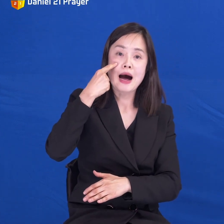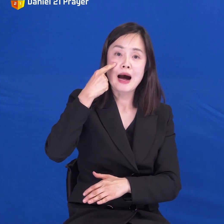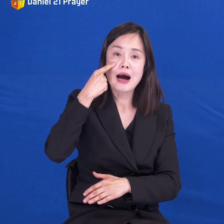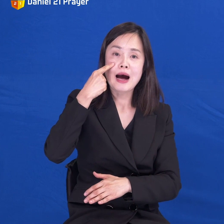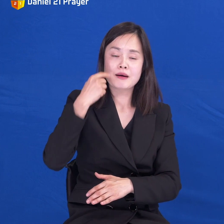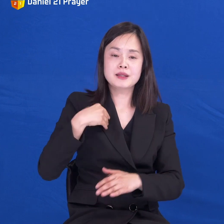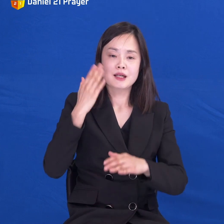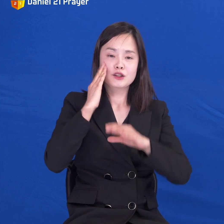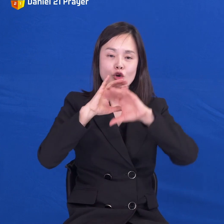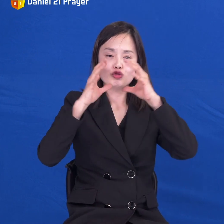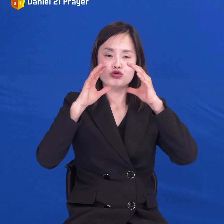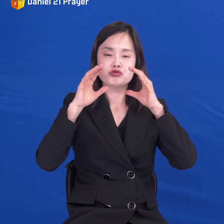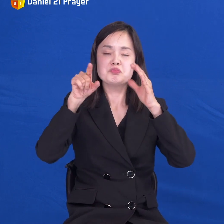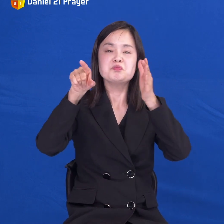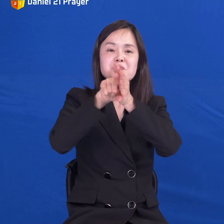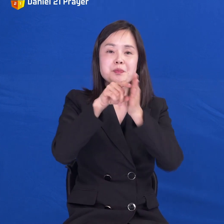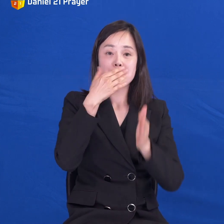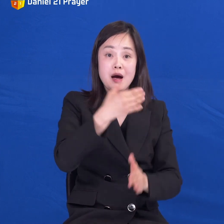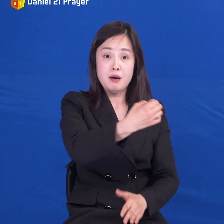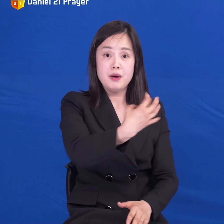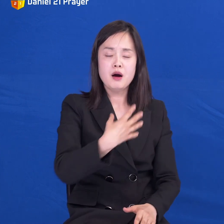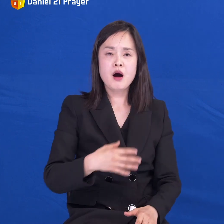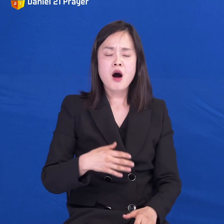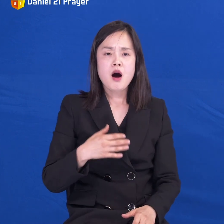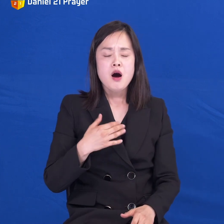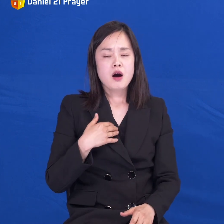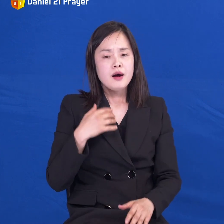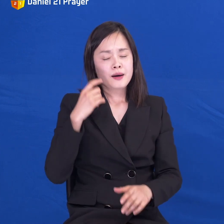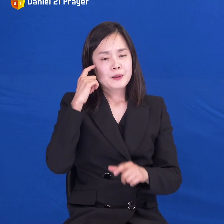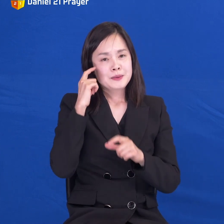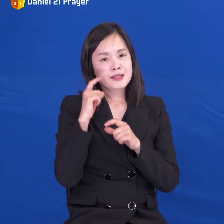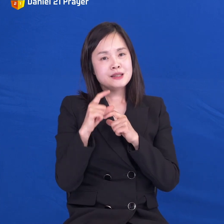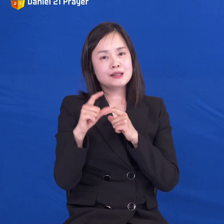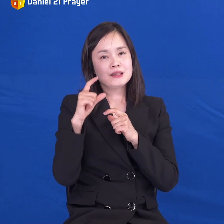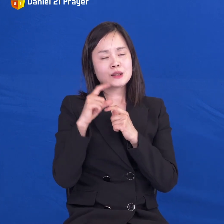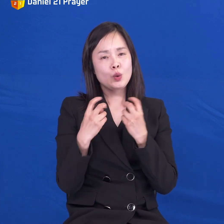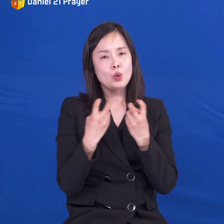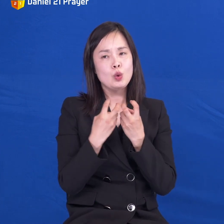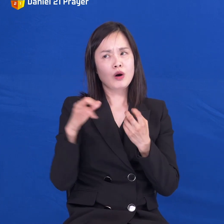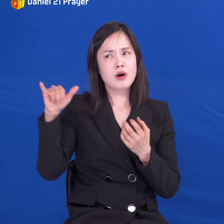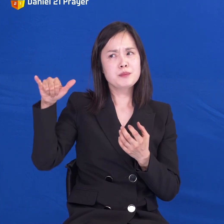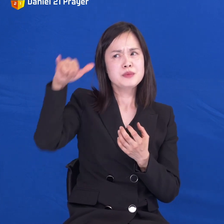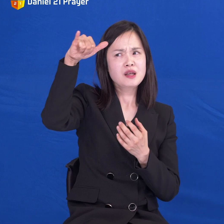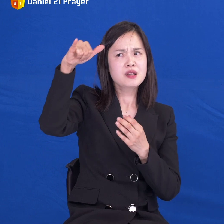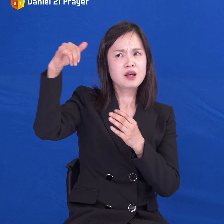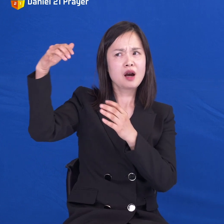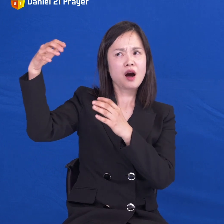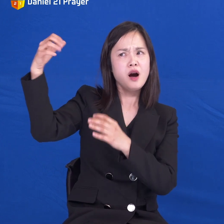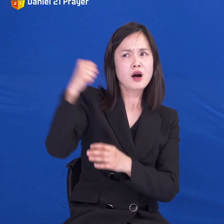참 고민입니다. 그런데 하나님께서 또